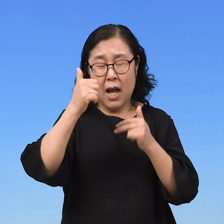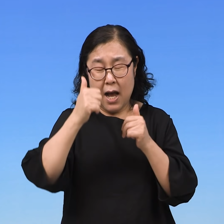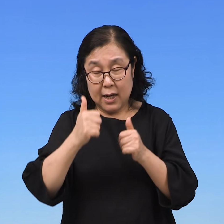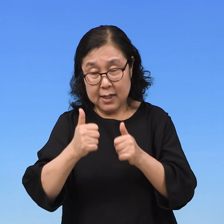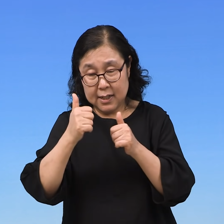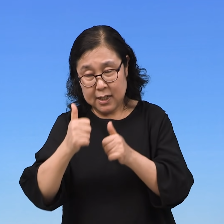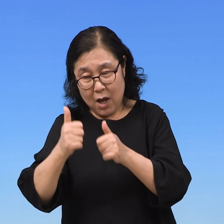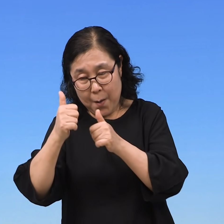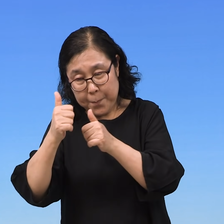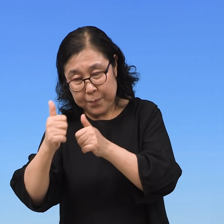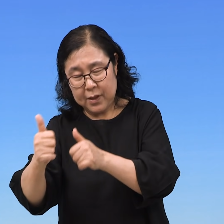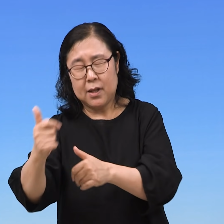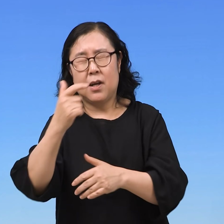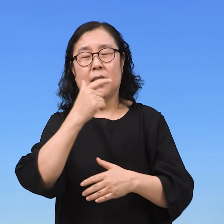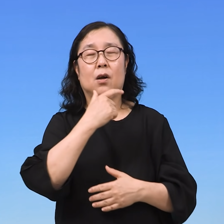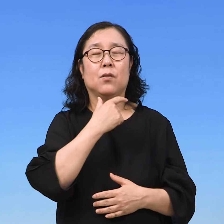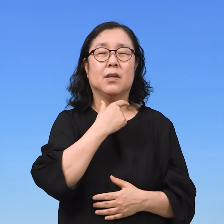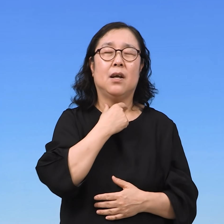주 따르렵니다.